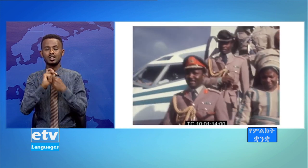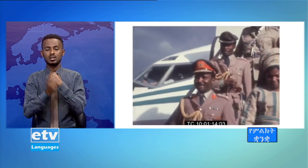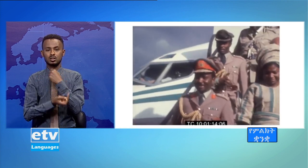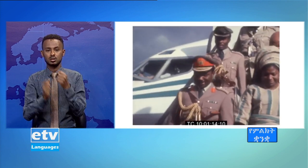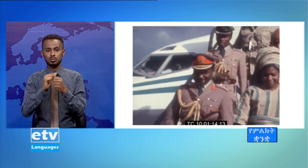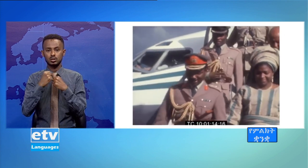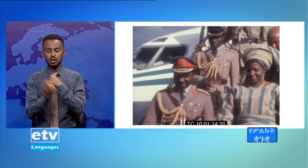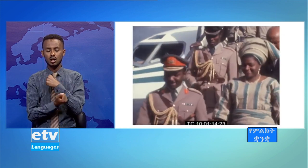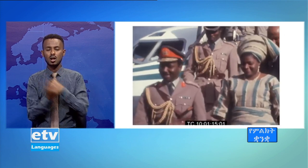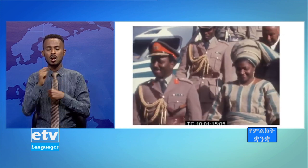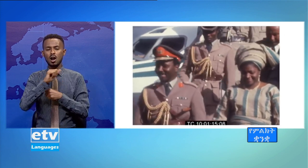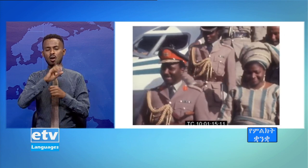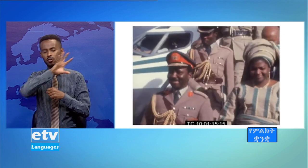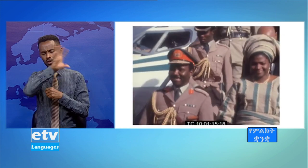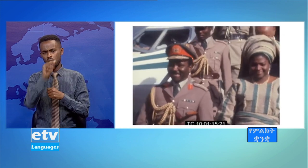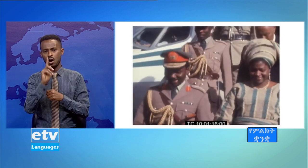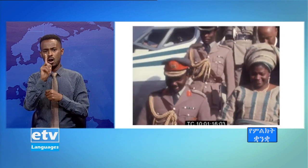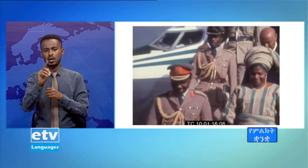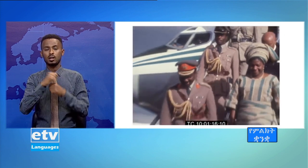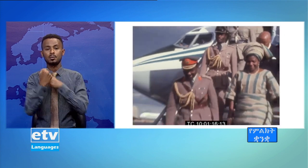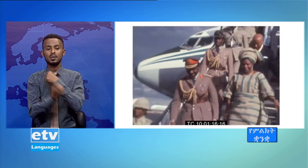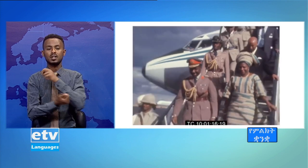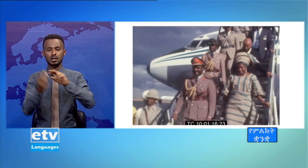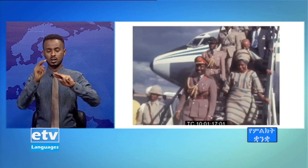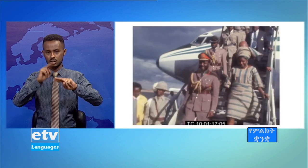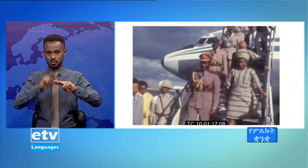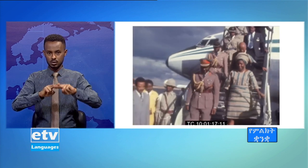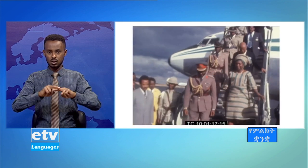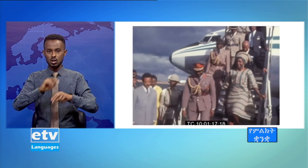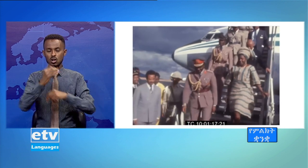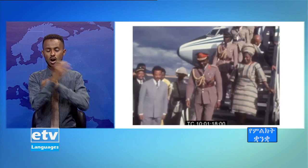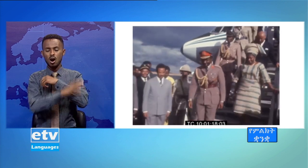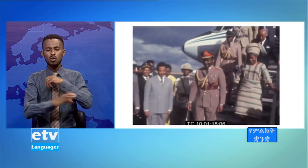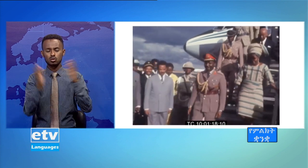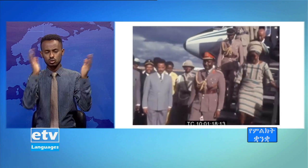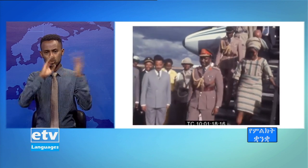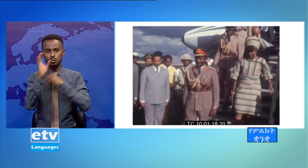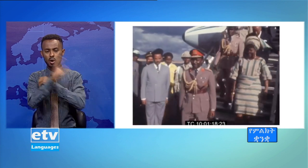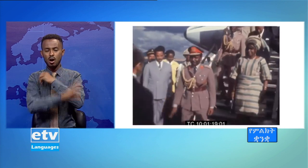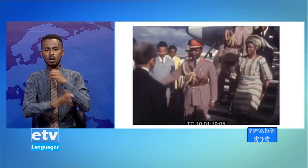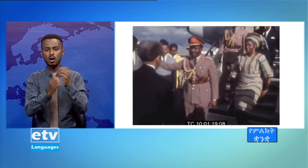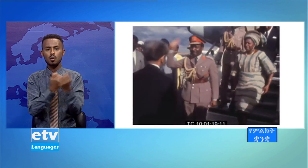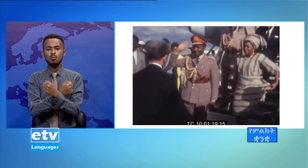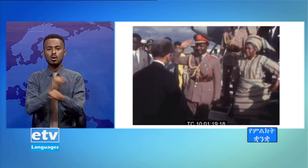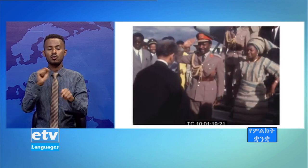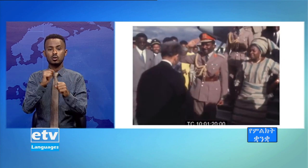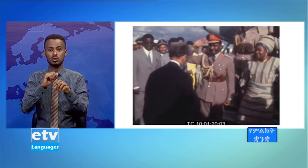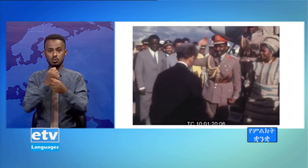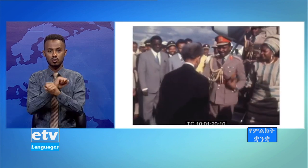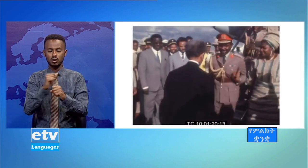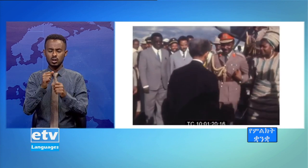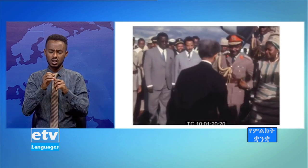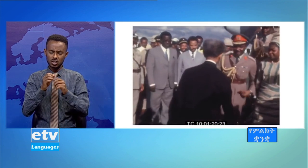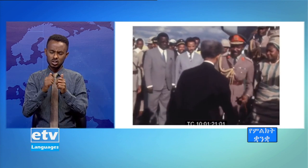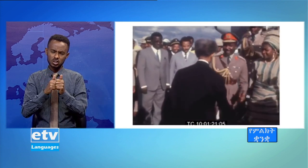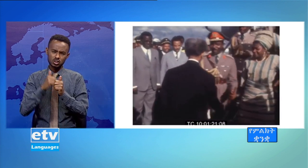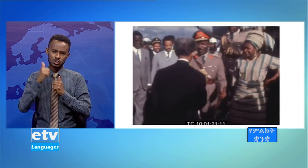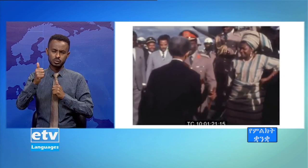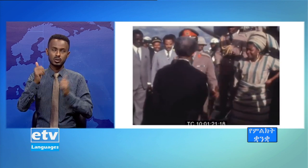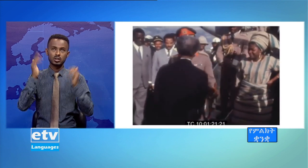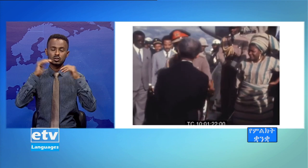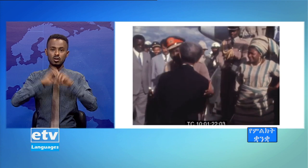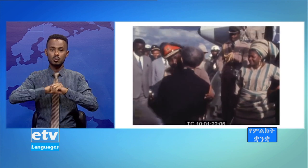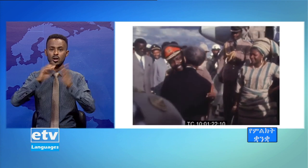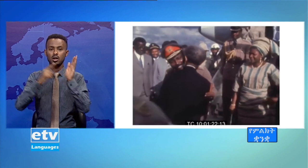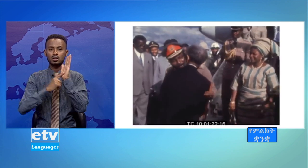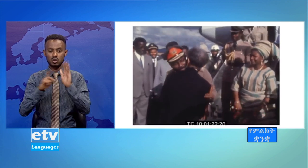ምስረታ ለአፍሪካውያን አንድነት መሰረት የጣለ የአህጉሪቱን ችግር በአህጉራዊ መፍትሄዎች ለመፍታት ረጅም የተስፋ ብርሃን ያሳየ